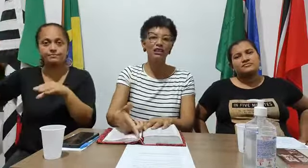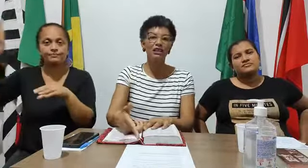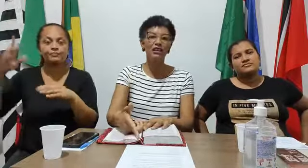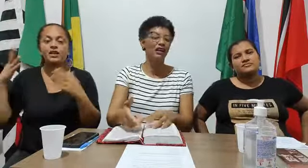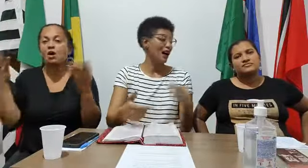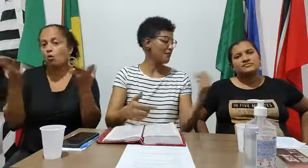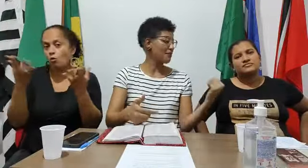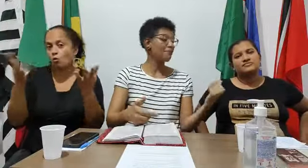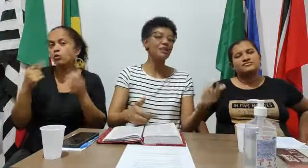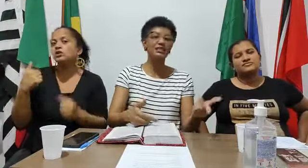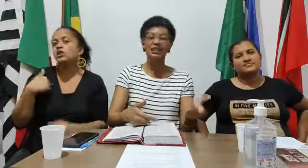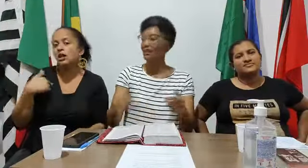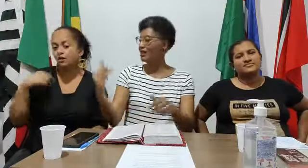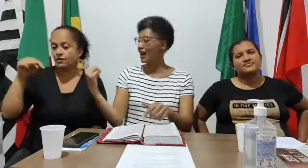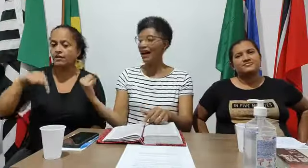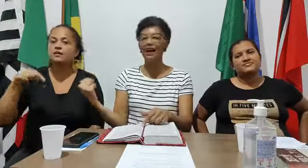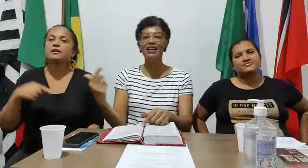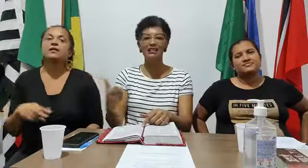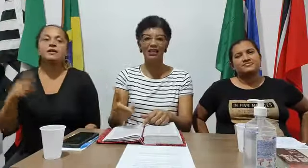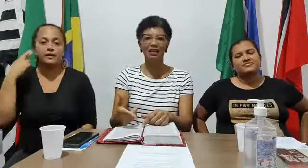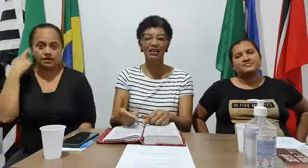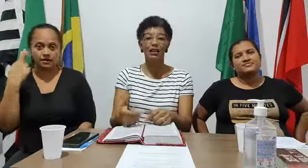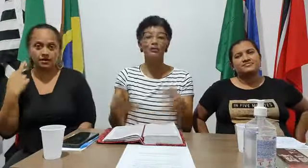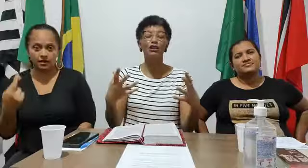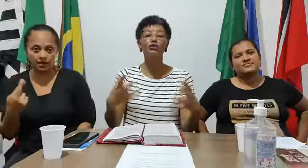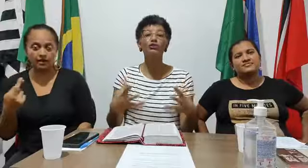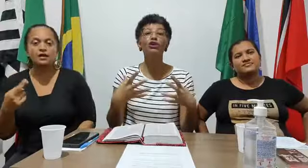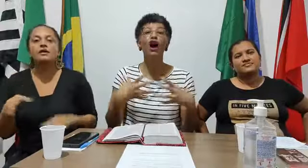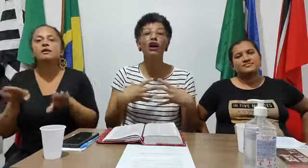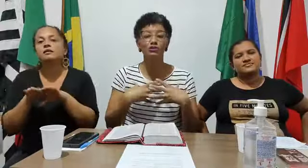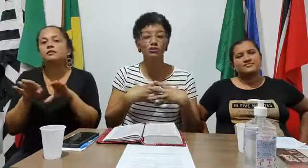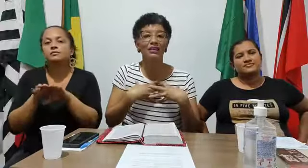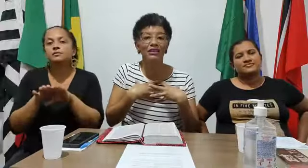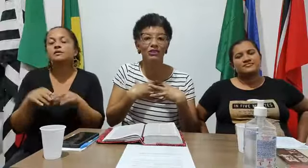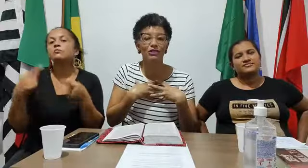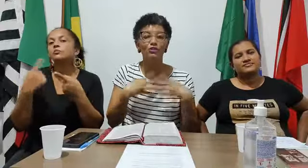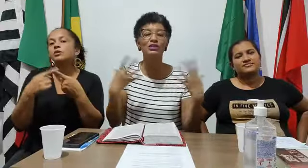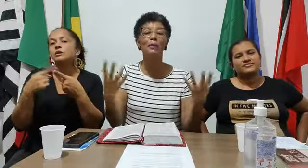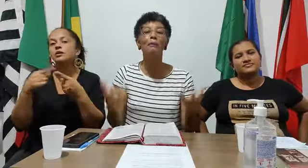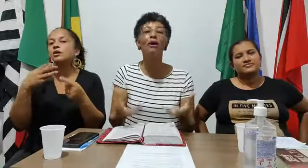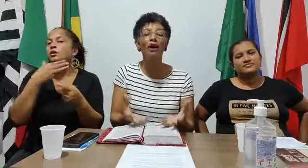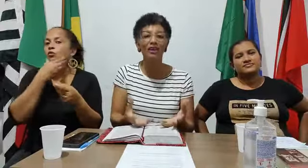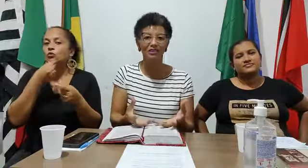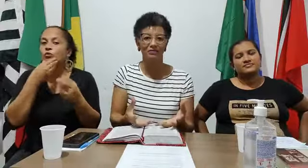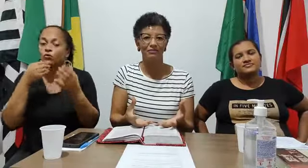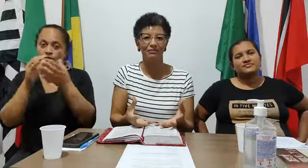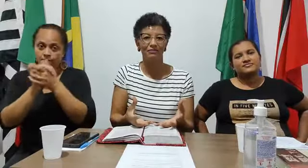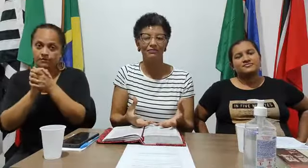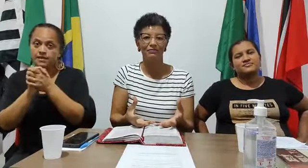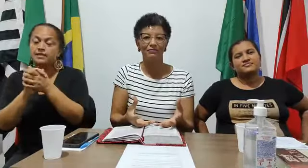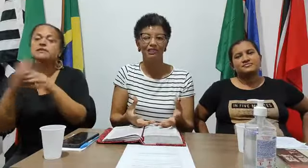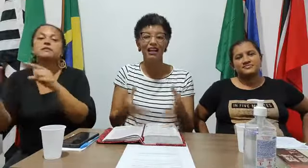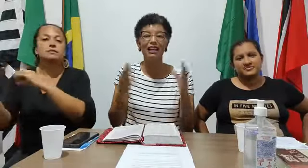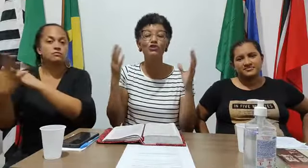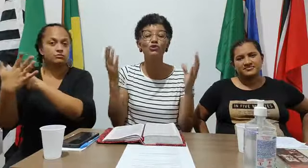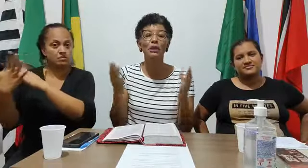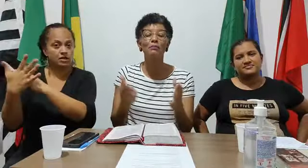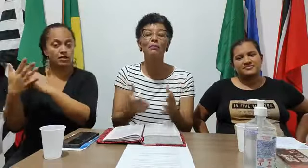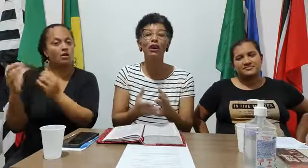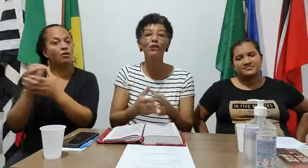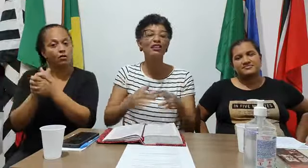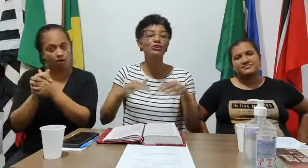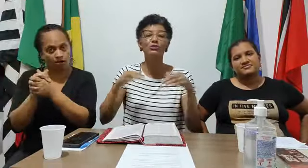estou aqui, a Fabi está aqui, a Rei está aqui, porque os nossos maridos nos apoiam. Eles